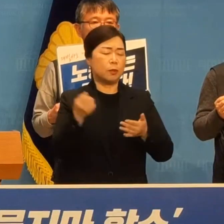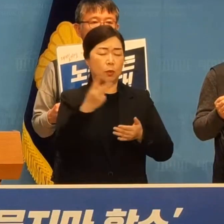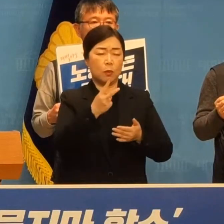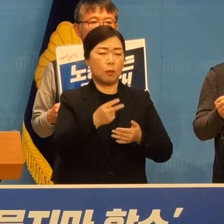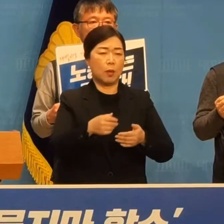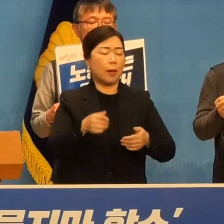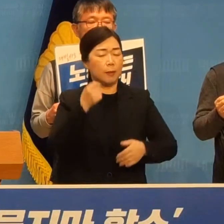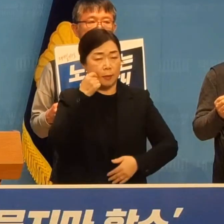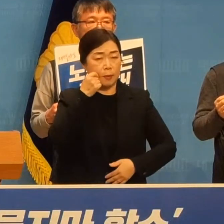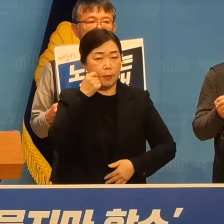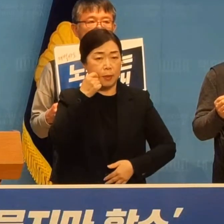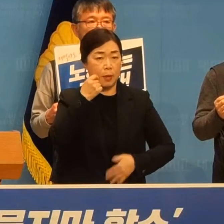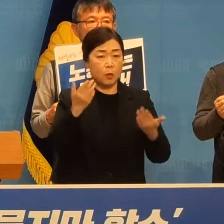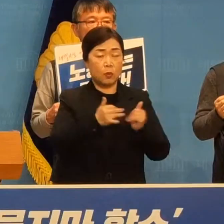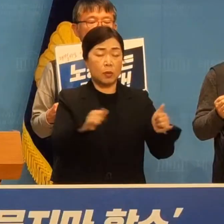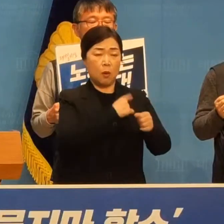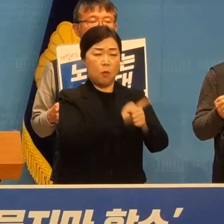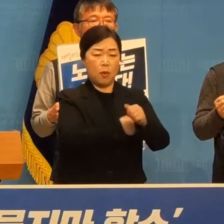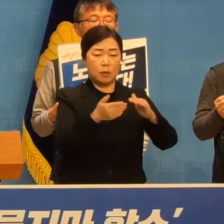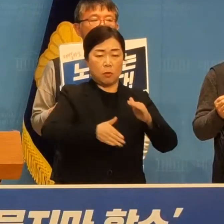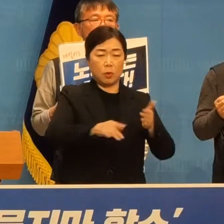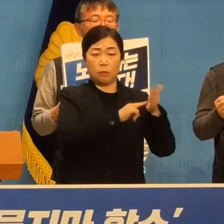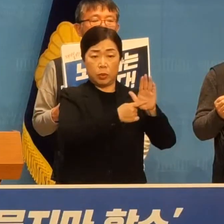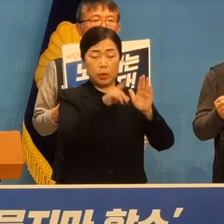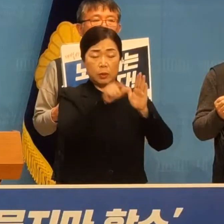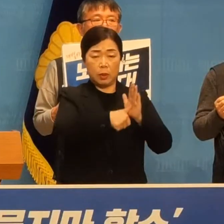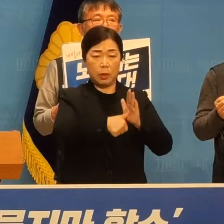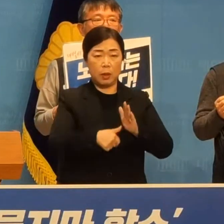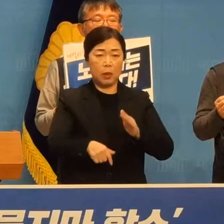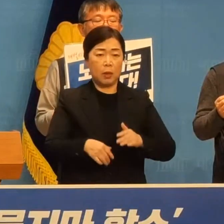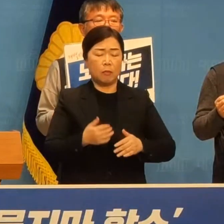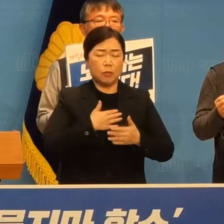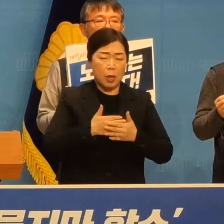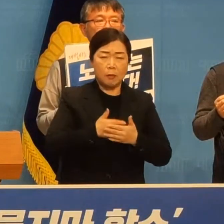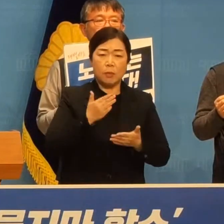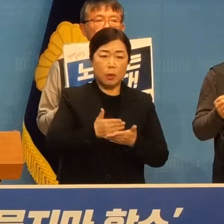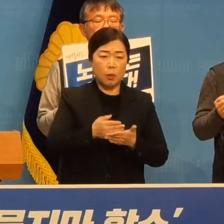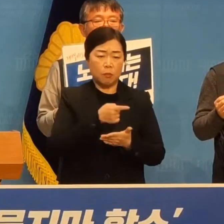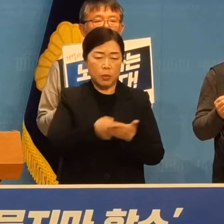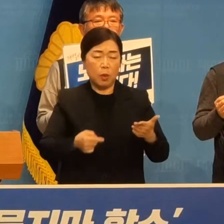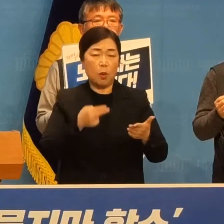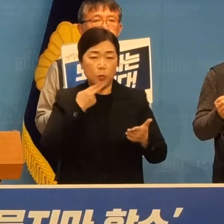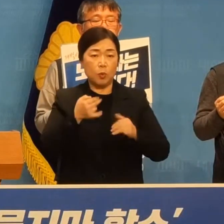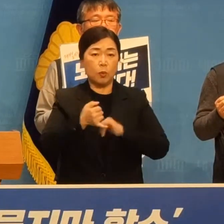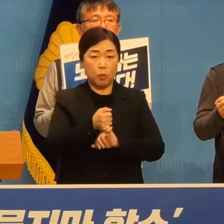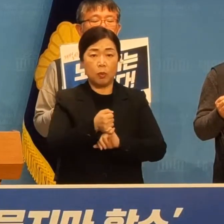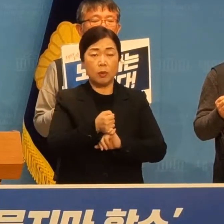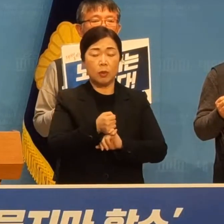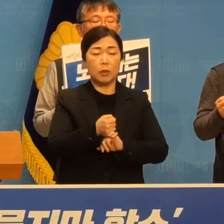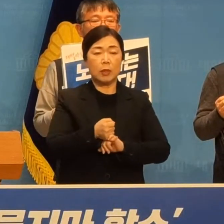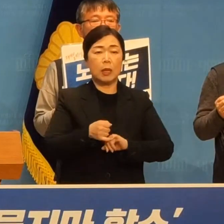권리를 정당하게 행사함에 있어 불필요한 희생과 불안을 겪지 않는 사회를 만들기 위해 헌법이 보장하는 노동 3권이